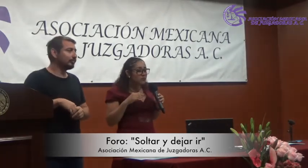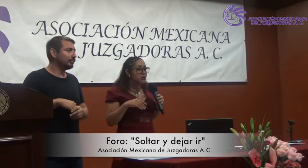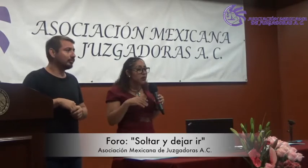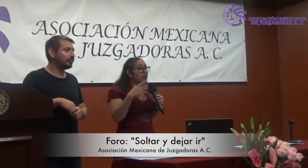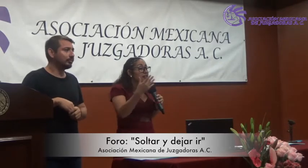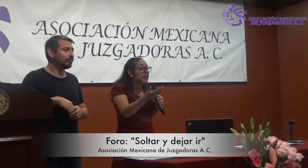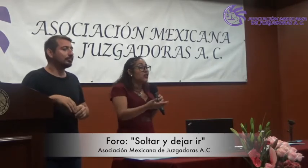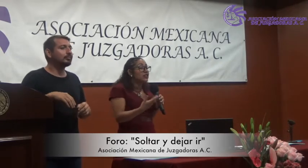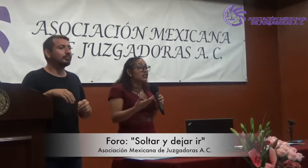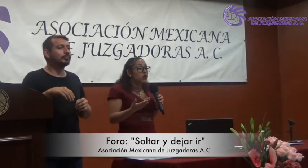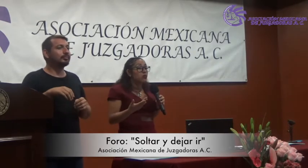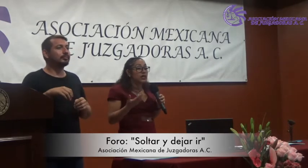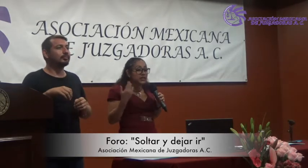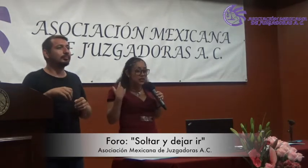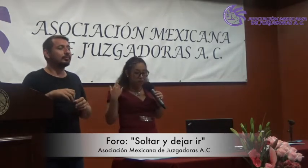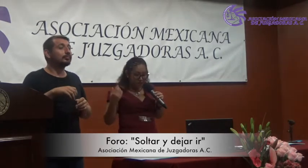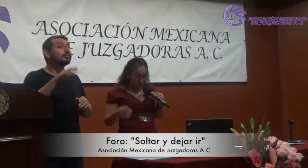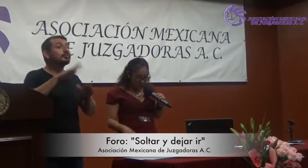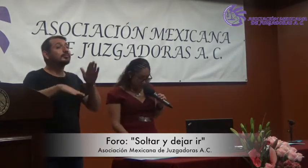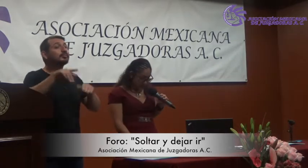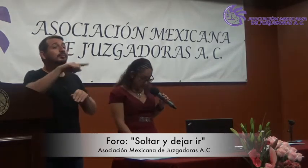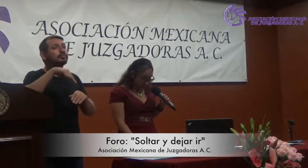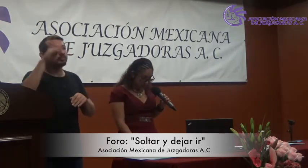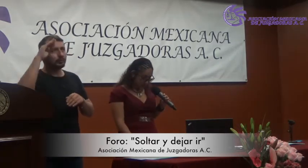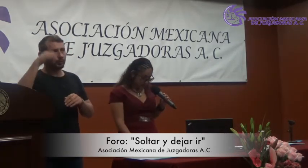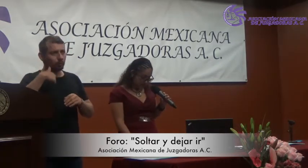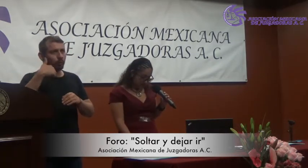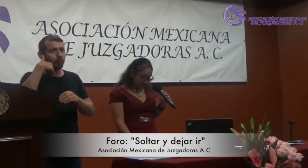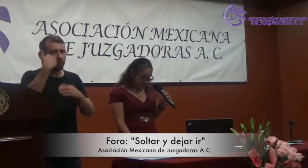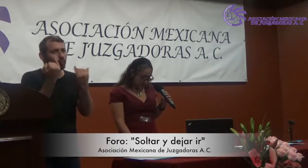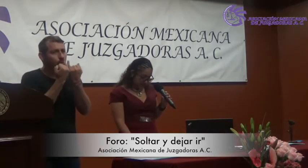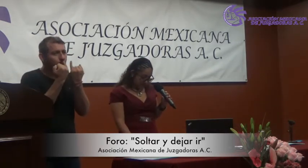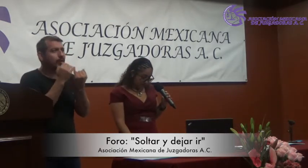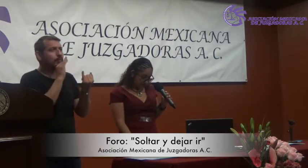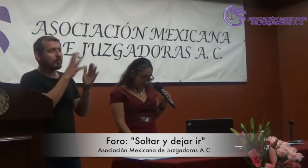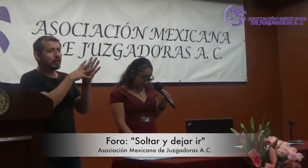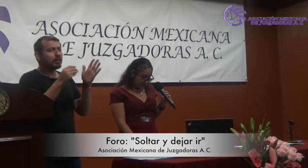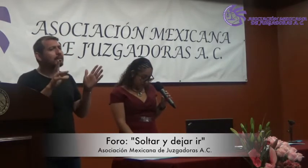aquí donde mi mamá y cosas como ese tipo de costumbres.